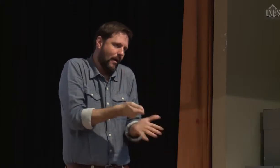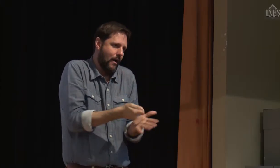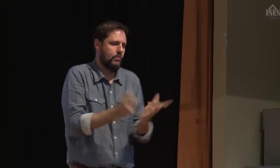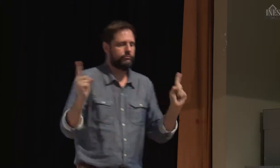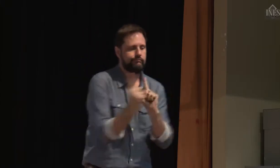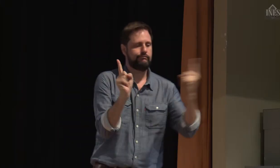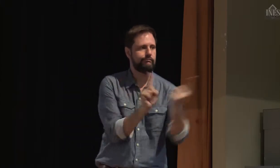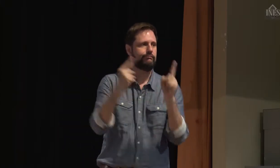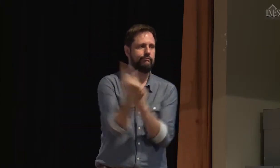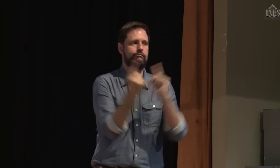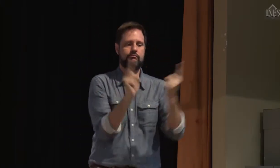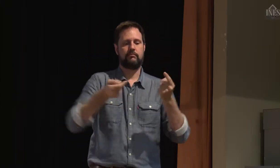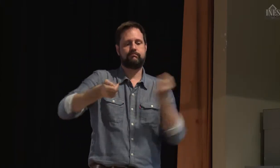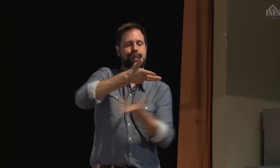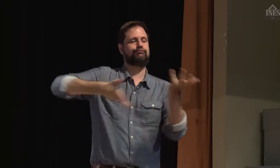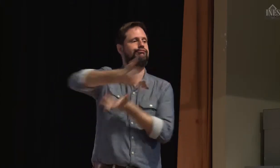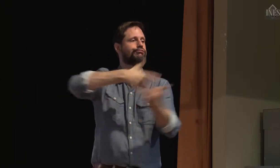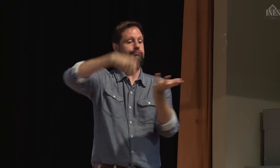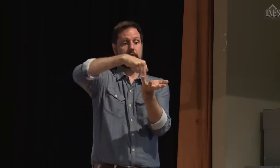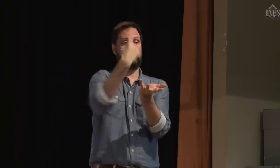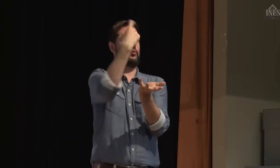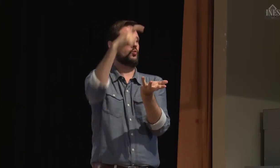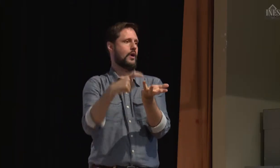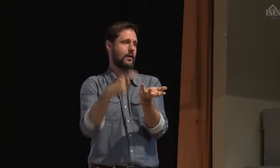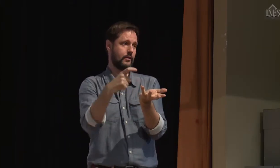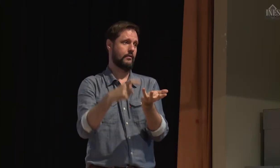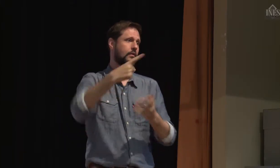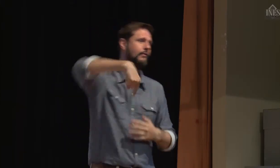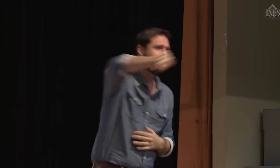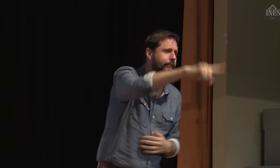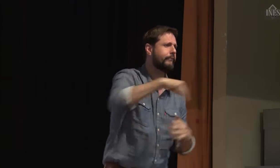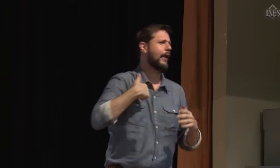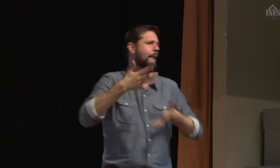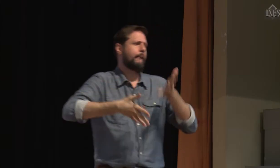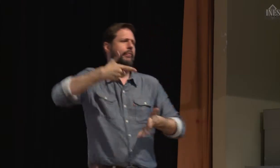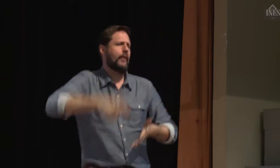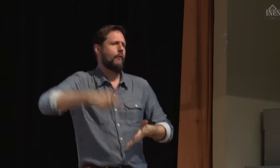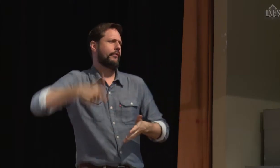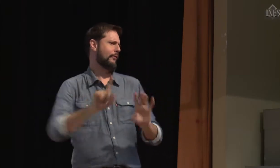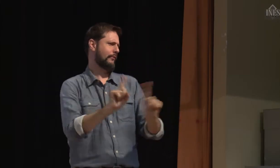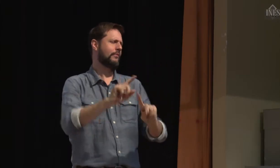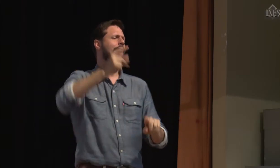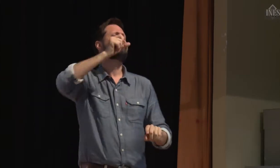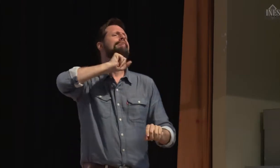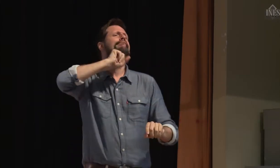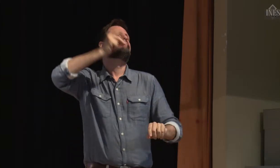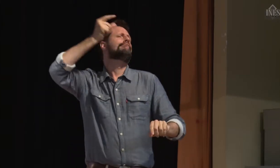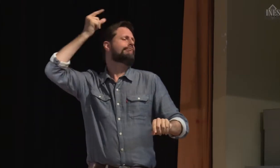é o encontro das línguas, onde a gente tem contato, a troca. É esse lugar que a gente está tendo. Então,